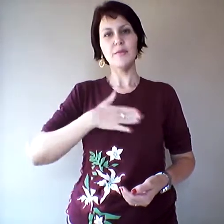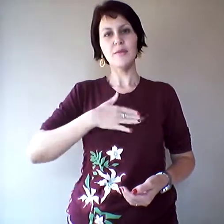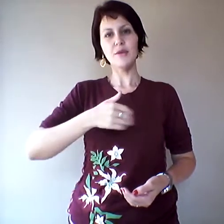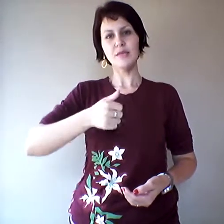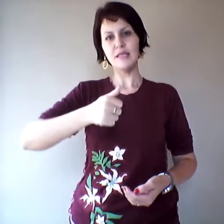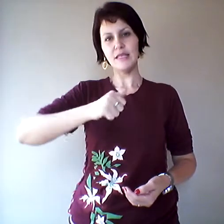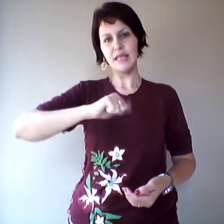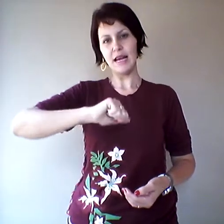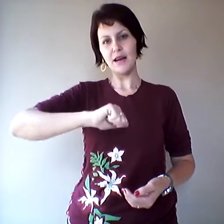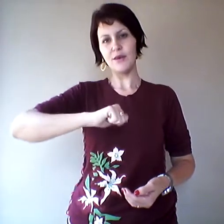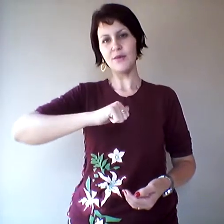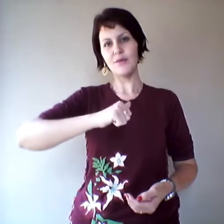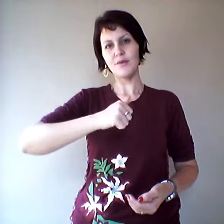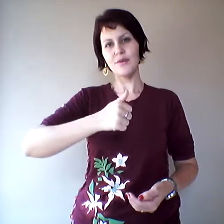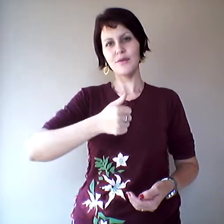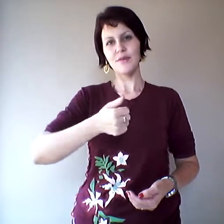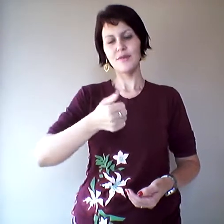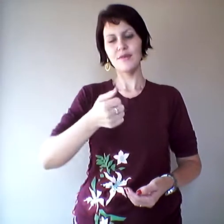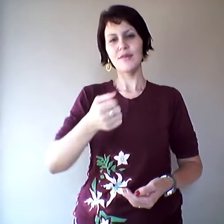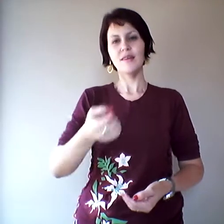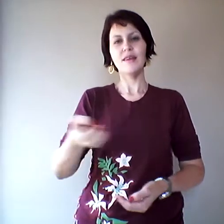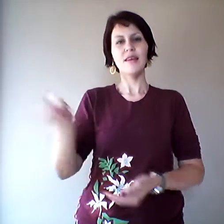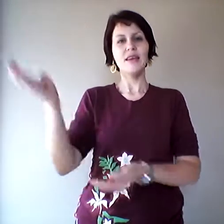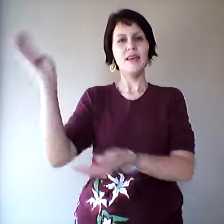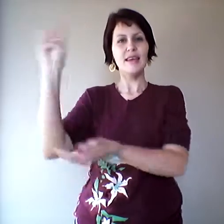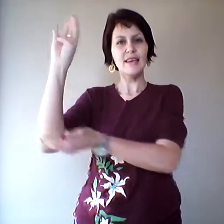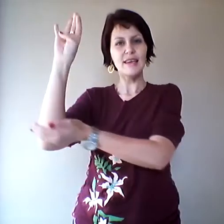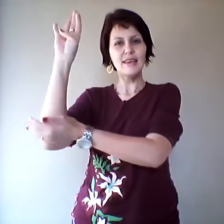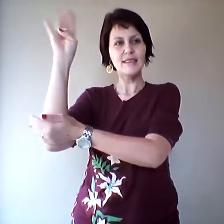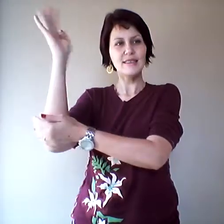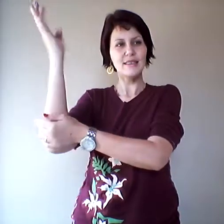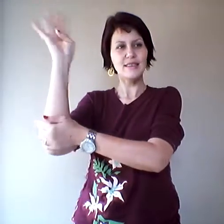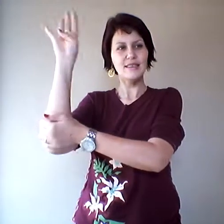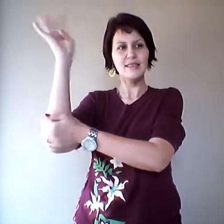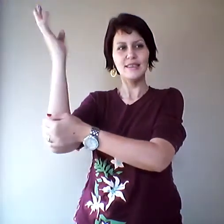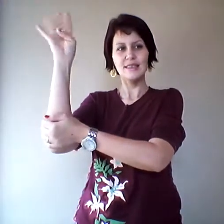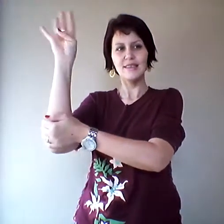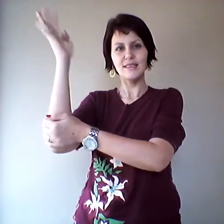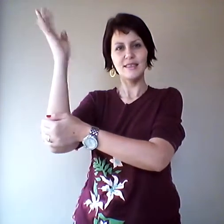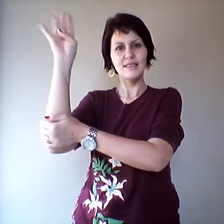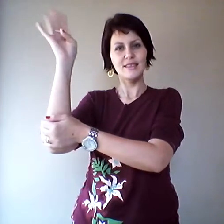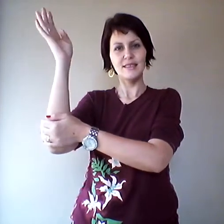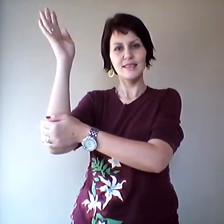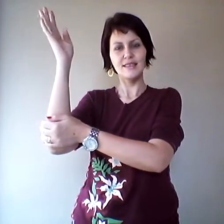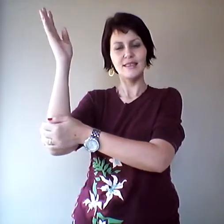Meu sinal é esse.